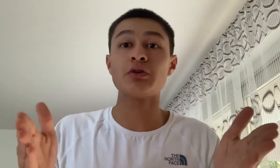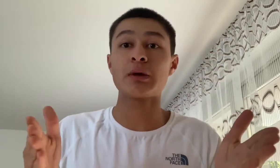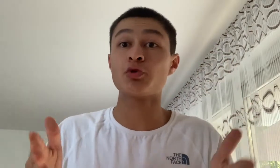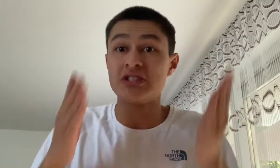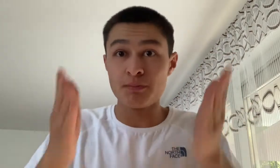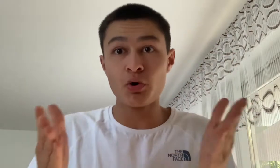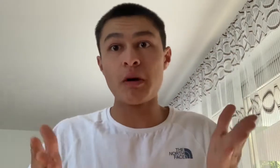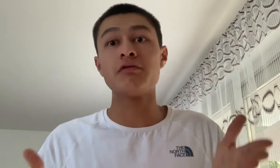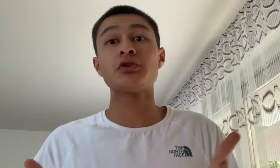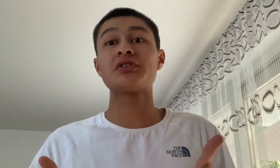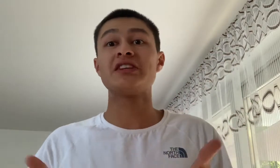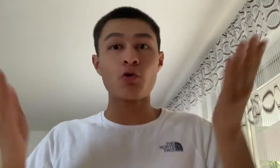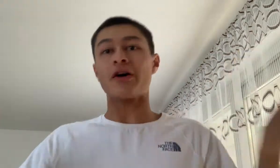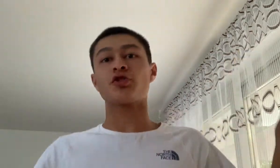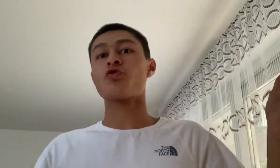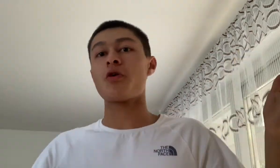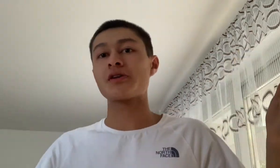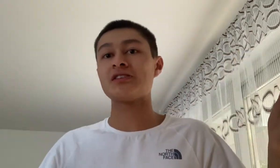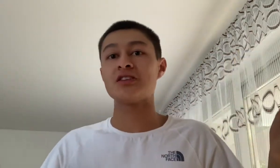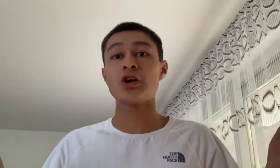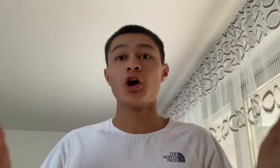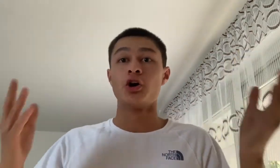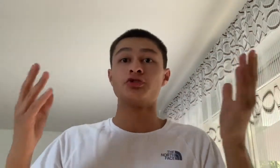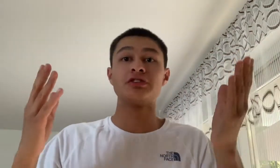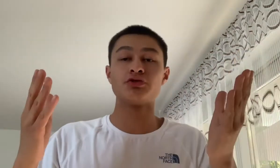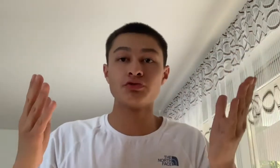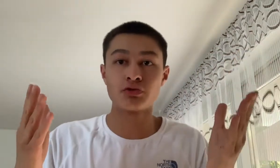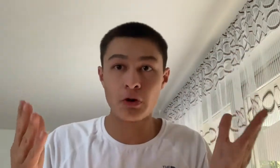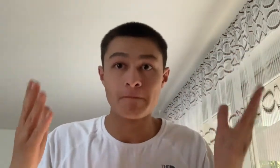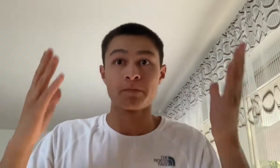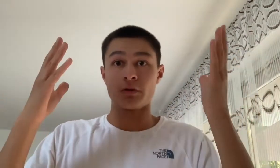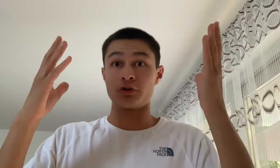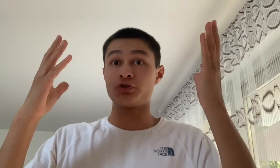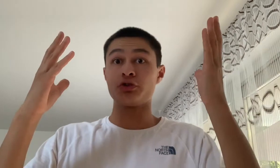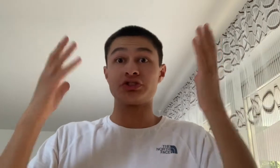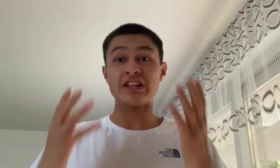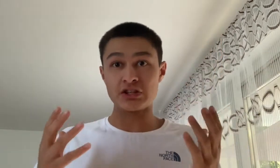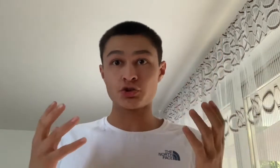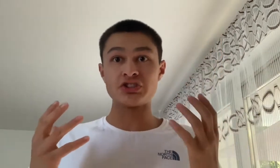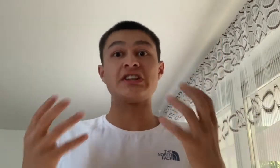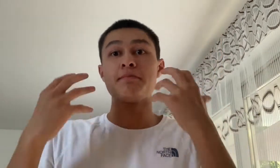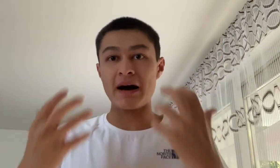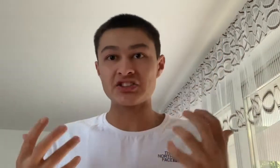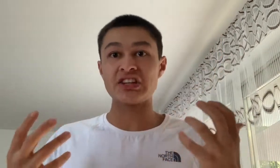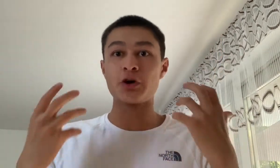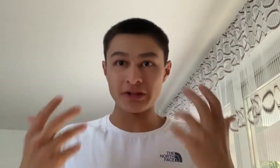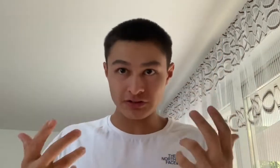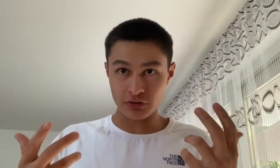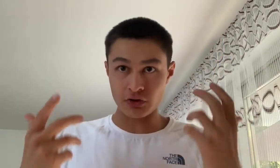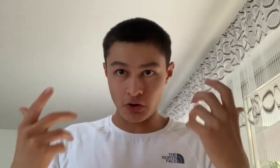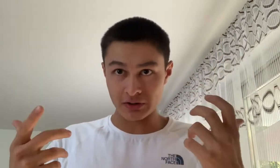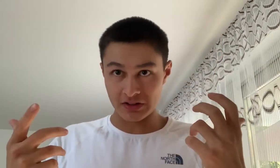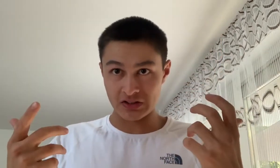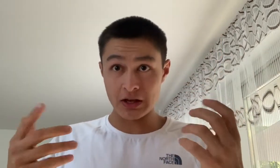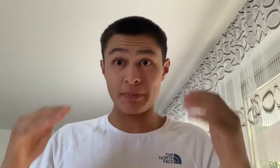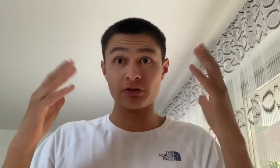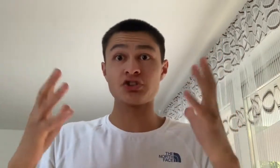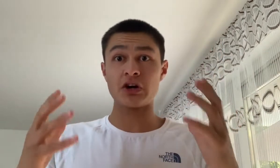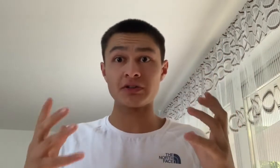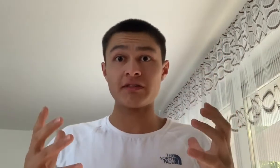en termes de diplôme à vous enseigner, quoi que ce soit en langue des signes. Je sais juste que j'ai des choses,'ai des bases, j'ai des connaissances en langue des signes. Parce que j'ai grandi